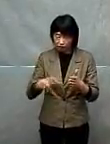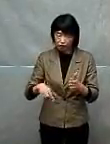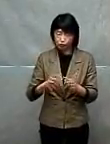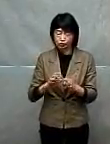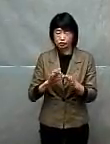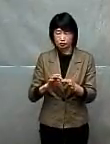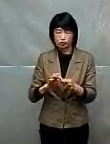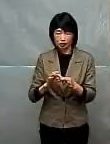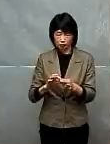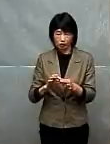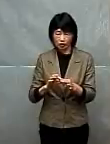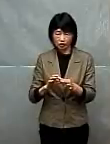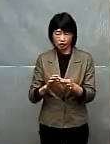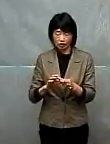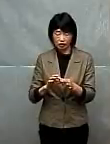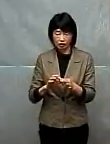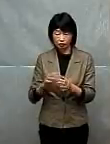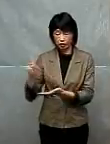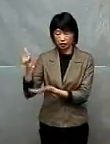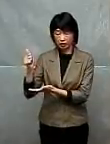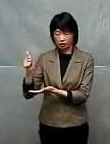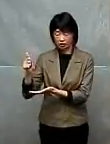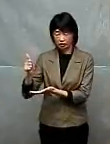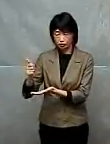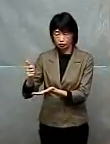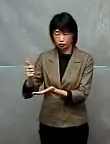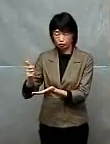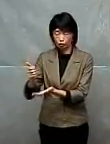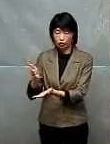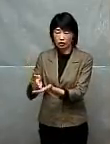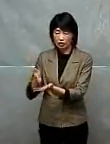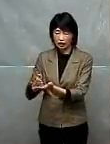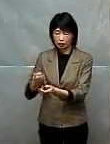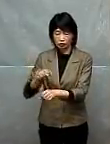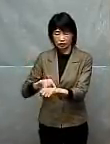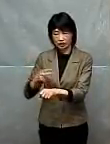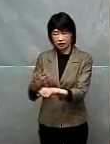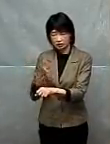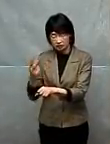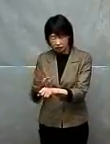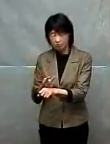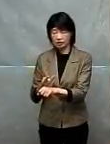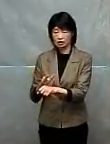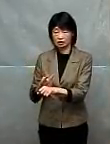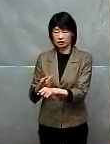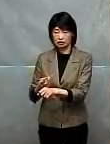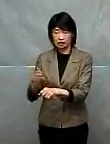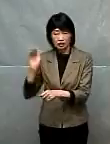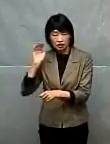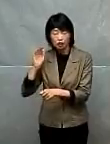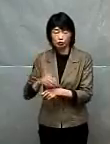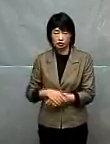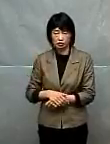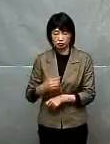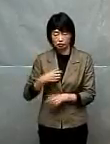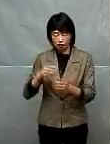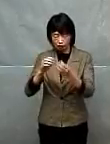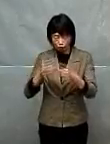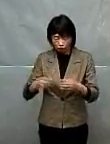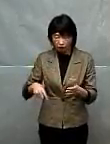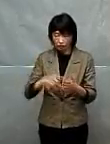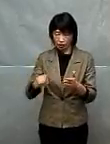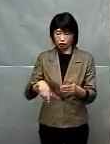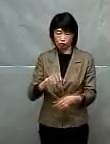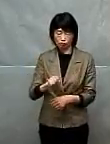見だったと聞いておりますので細かいところまではちょっと私も把握してないところですけれども